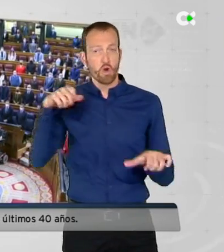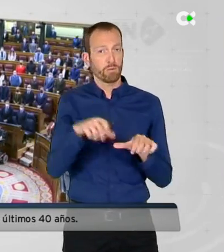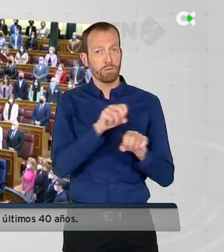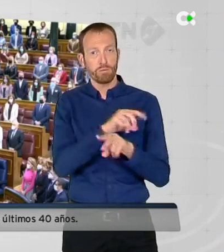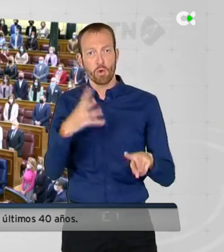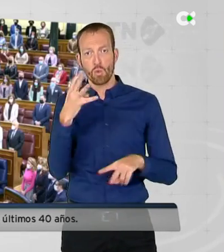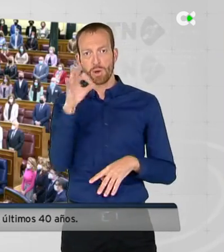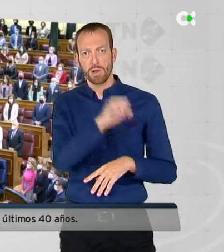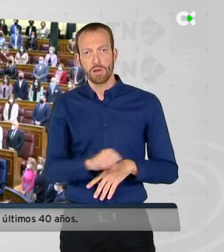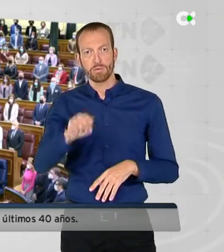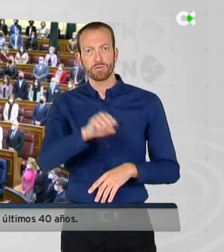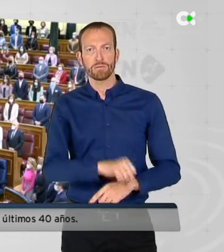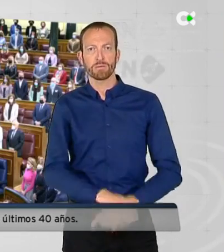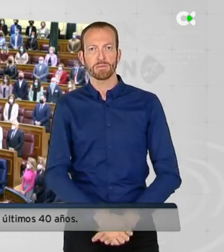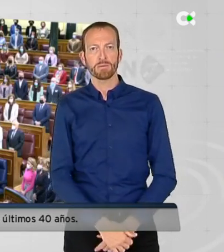40 años.